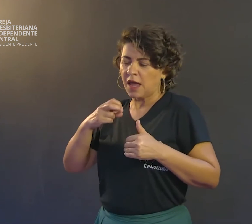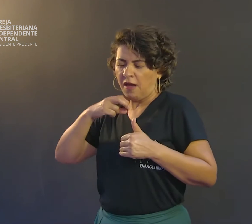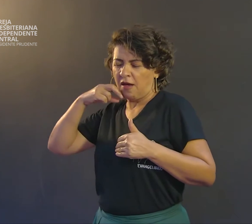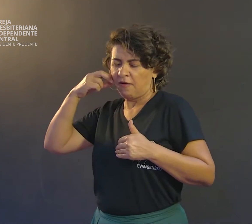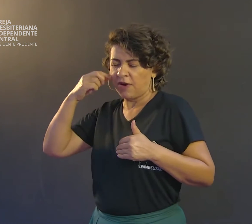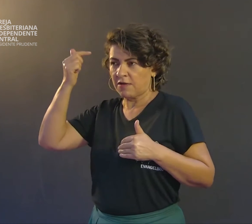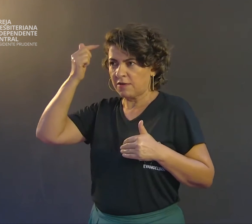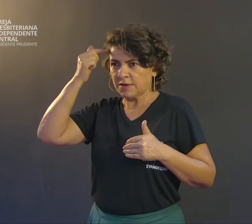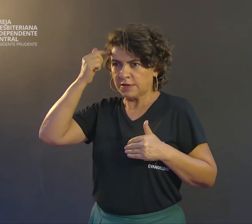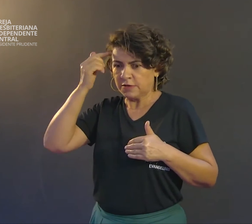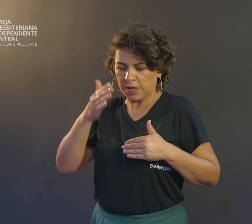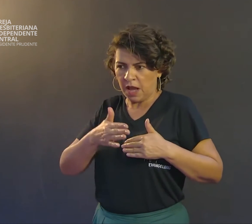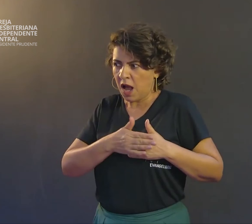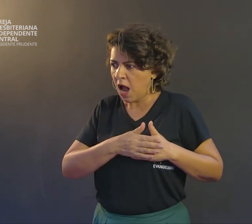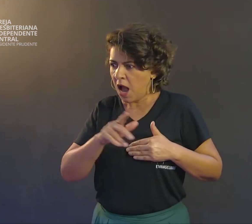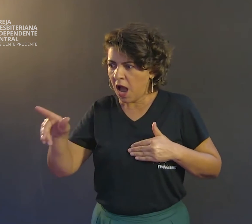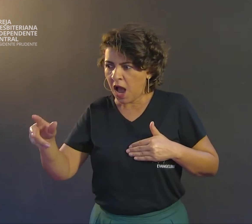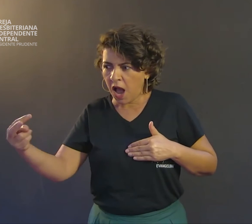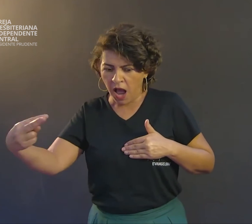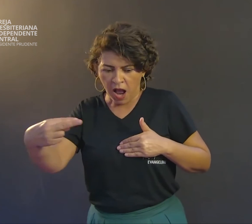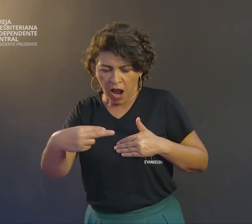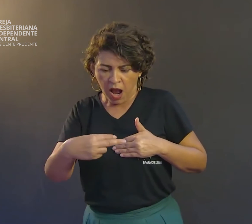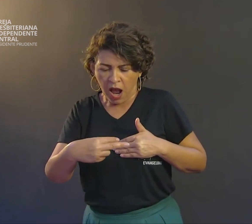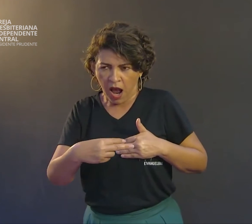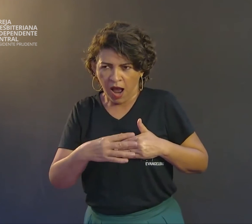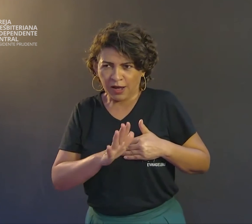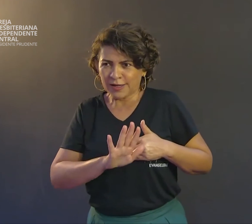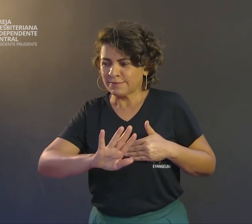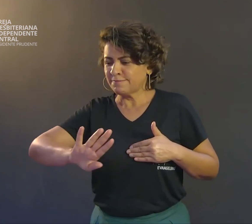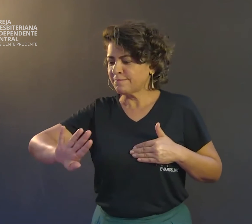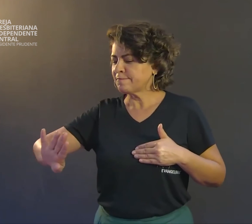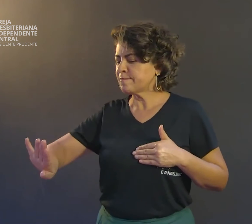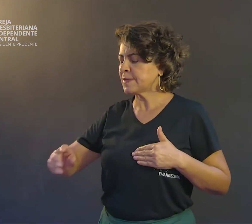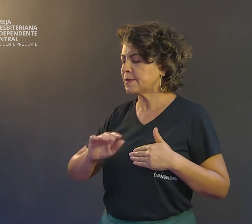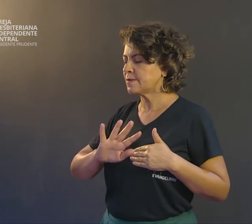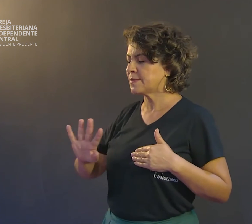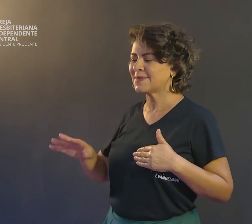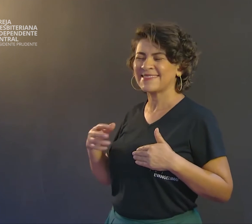alguém descobrir o que se passou ou se passa em nossas mentes.